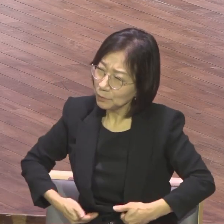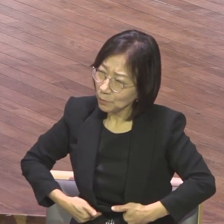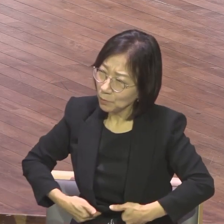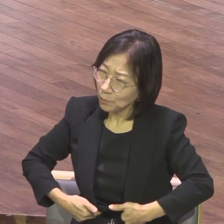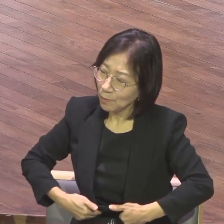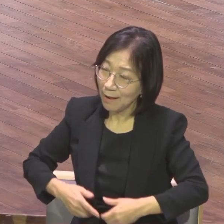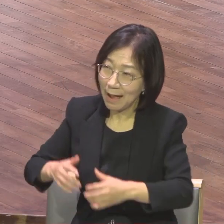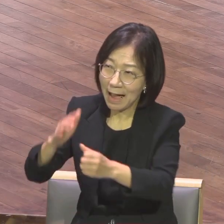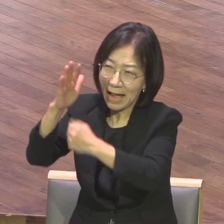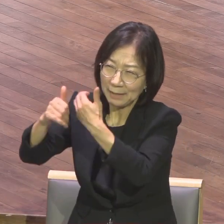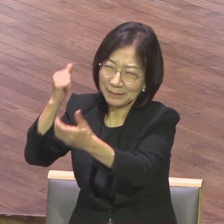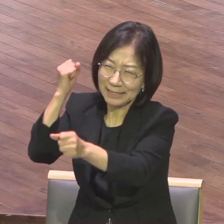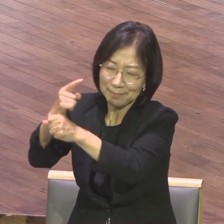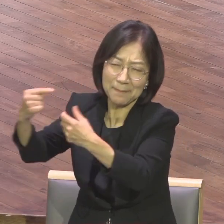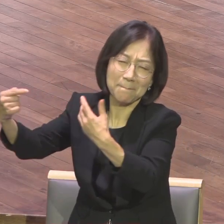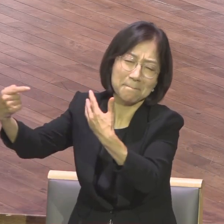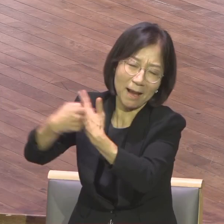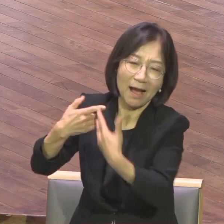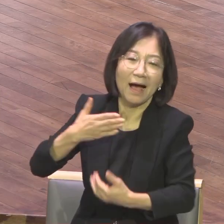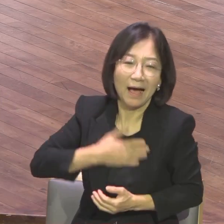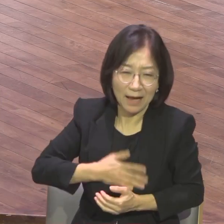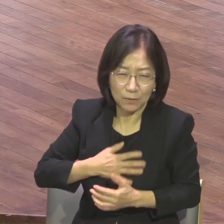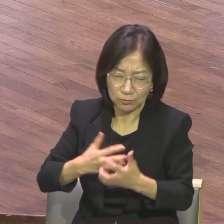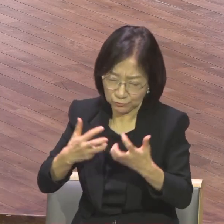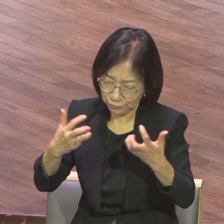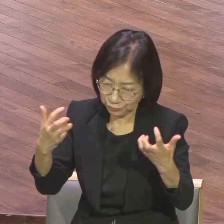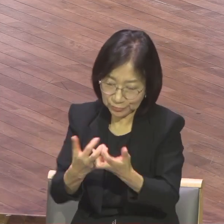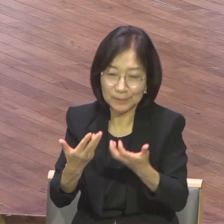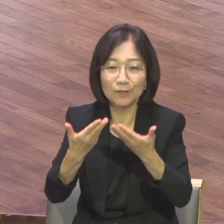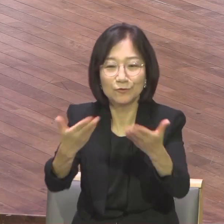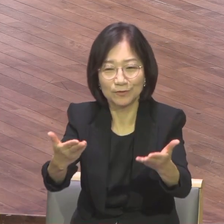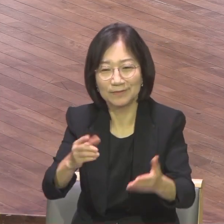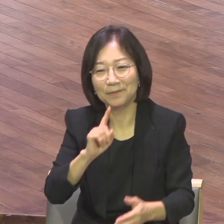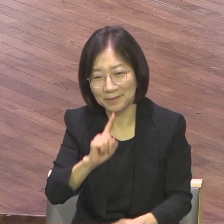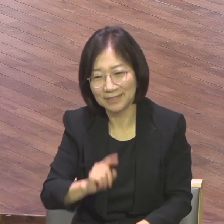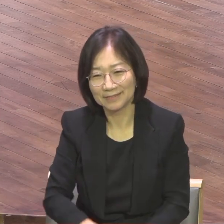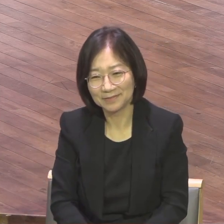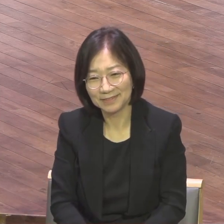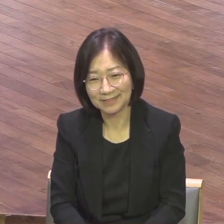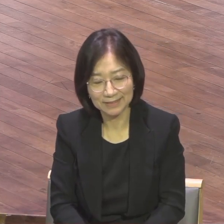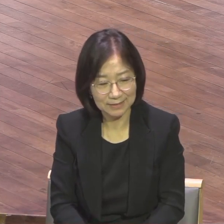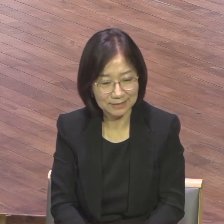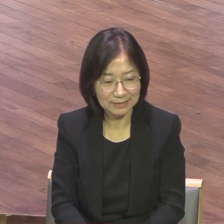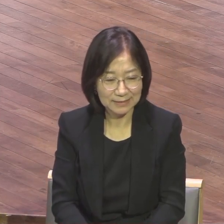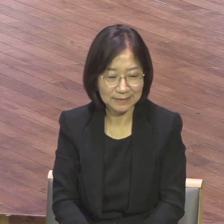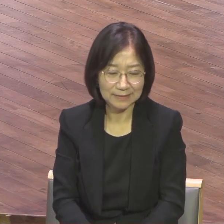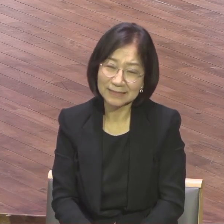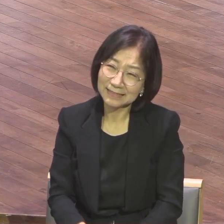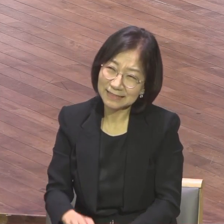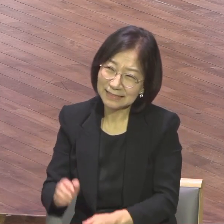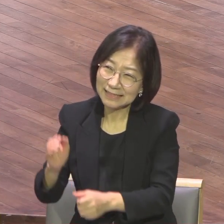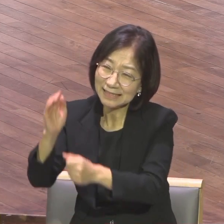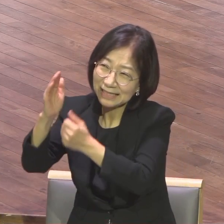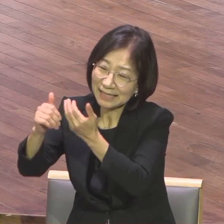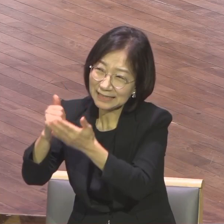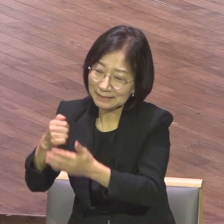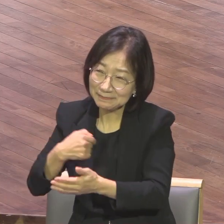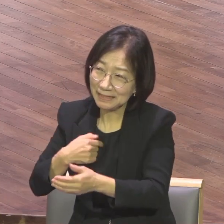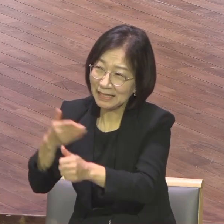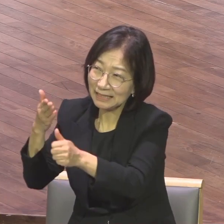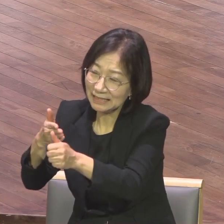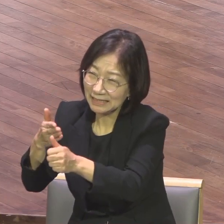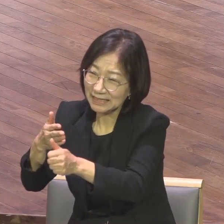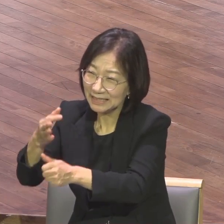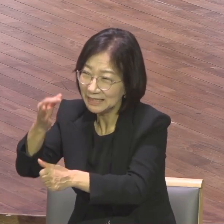뿐이다. 능히 능히. 뭐 아이고, 제가 하나님 죄송해서 아이고,